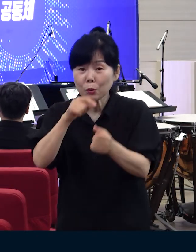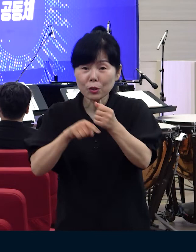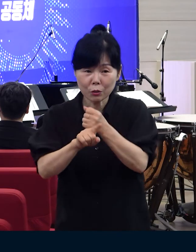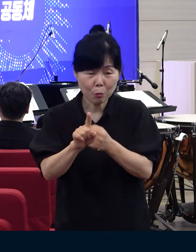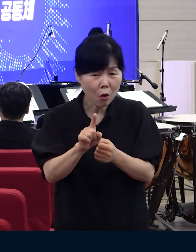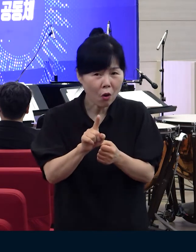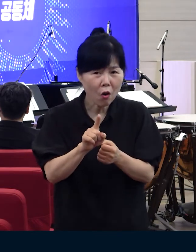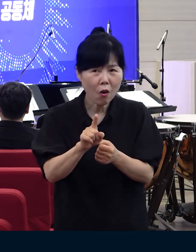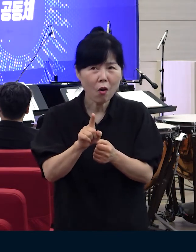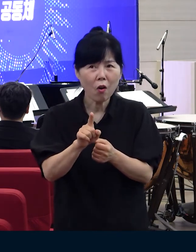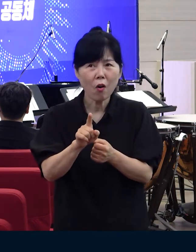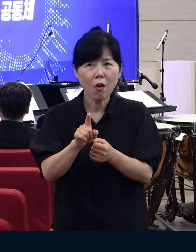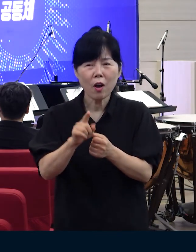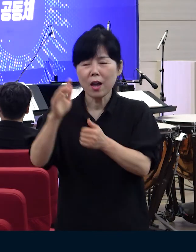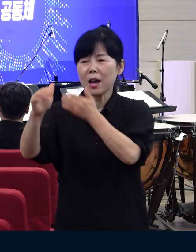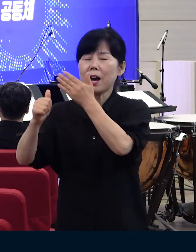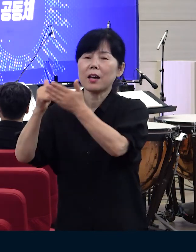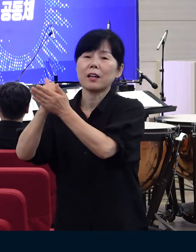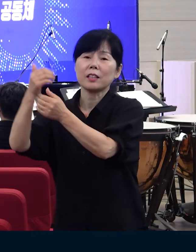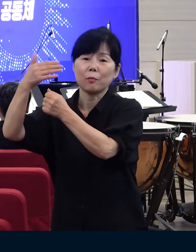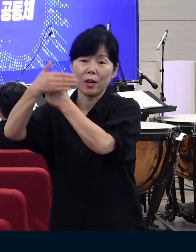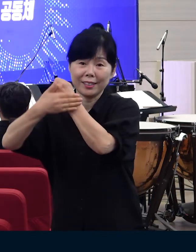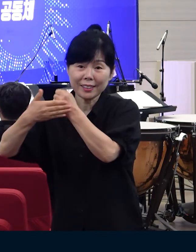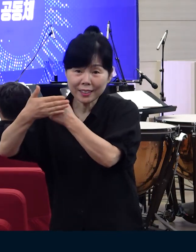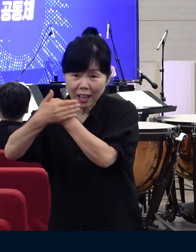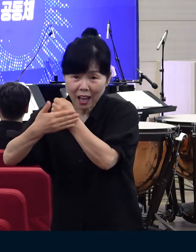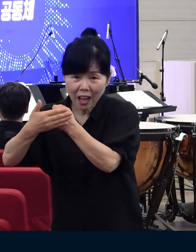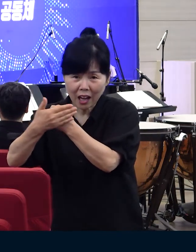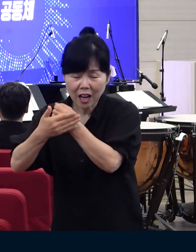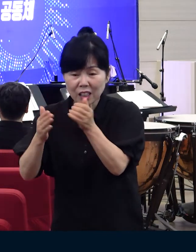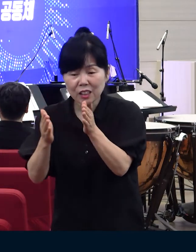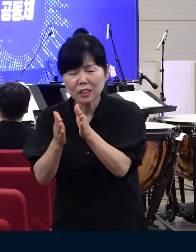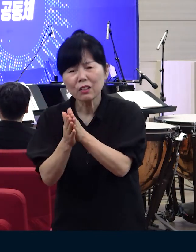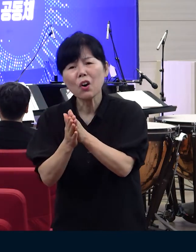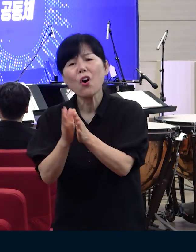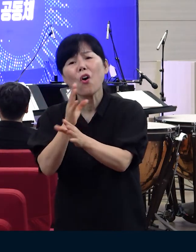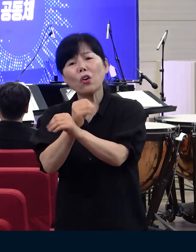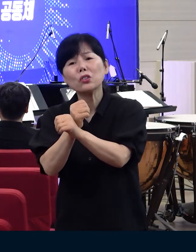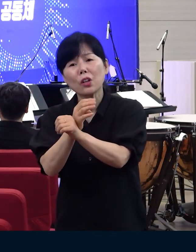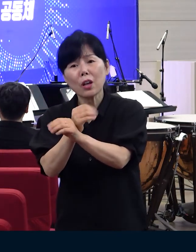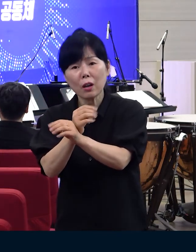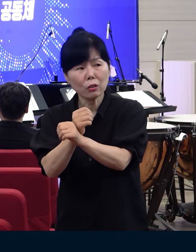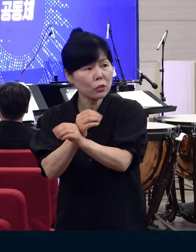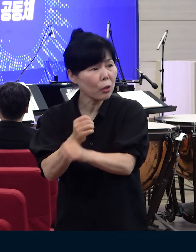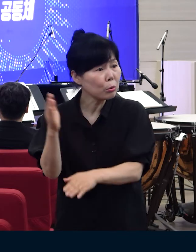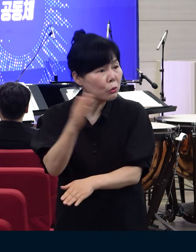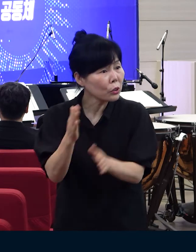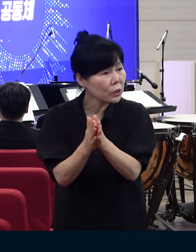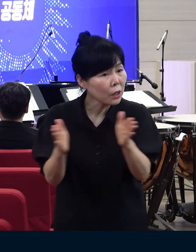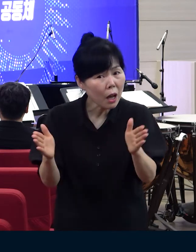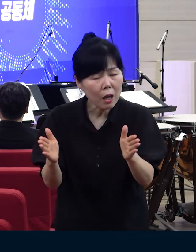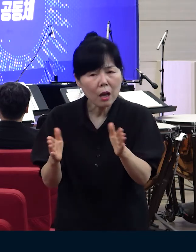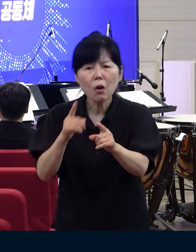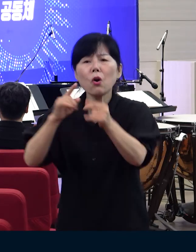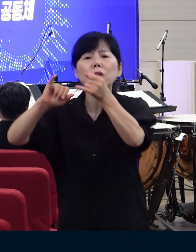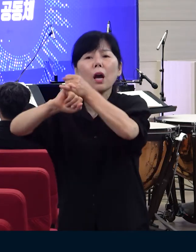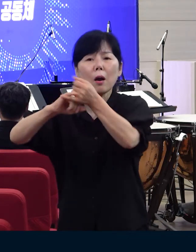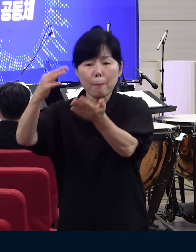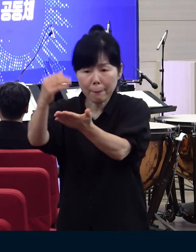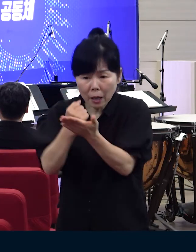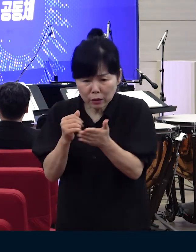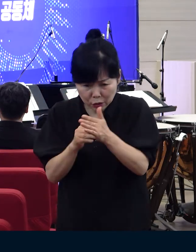그에게서 하나님의 은혜의 역사가 시작되는 거예요. 그게 언약이에요. 언약이